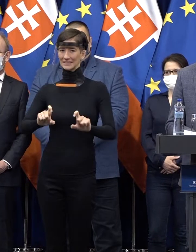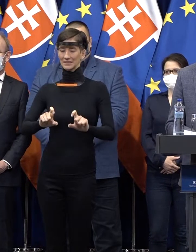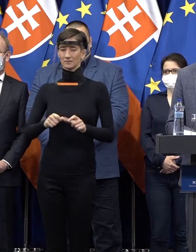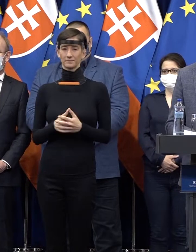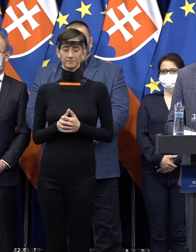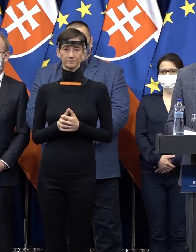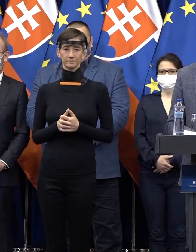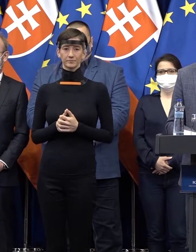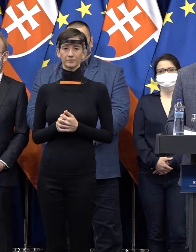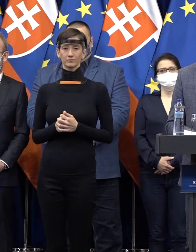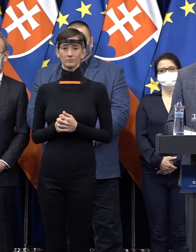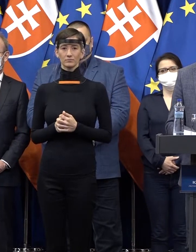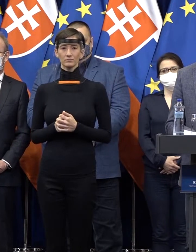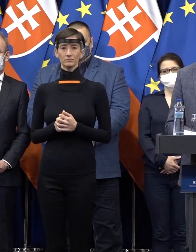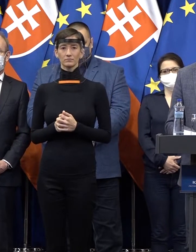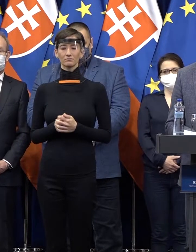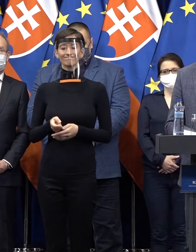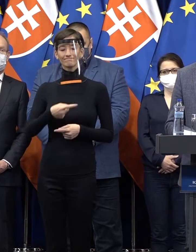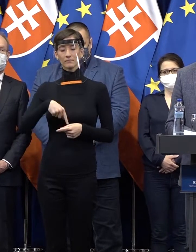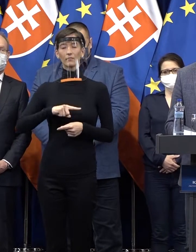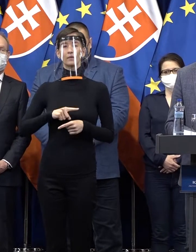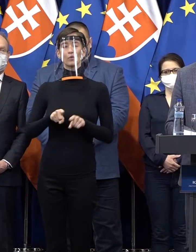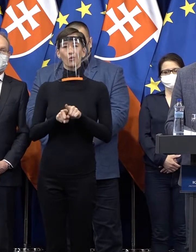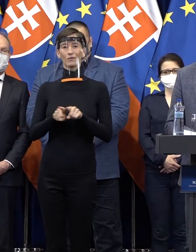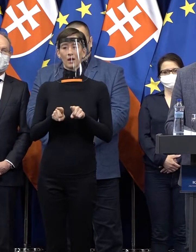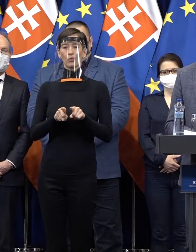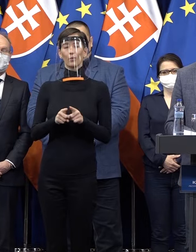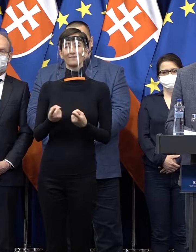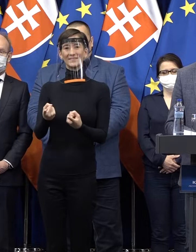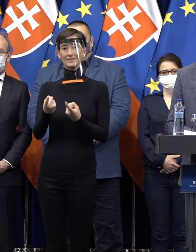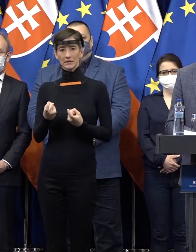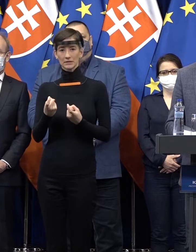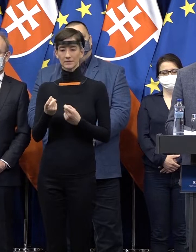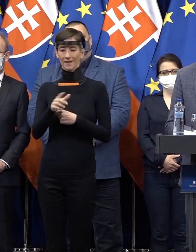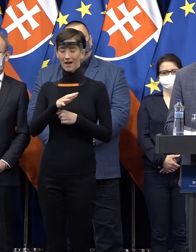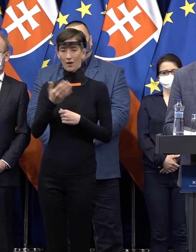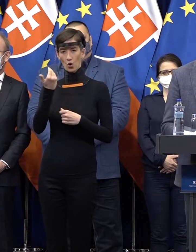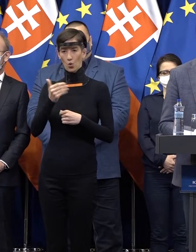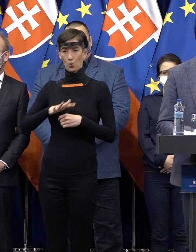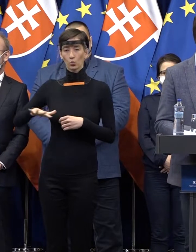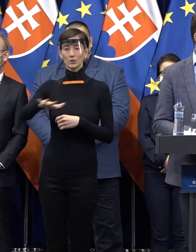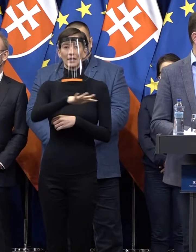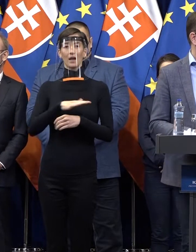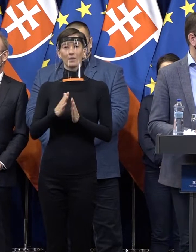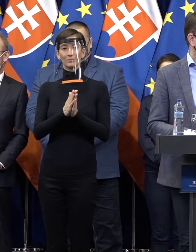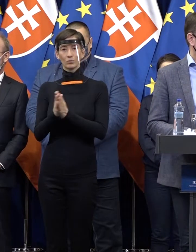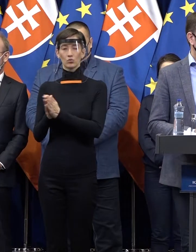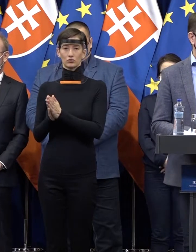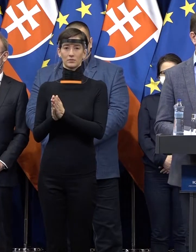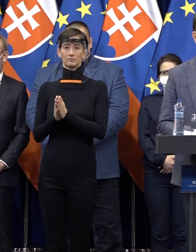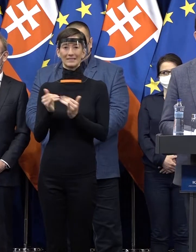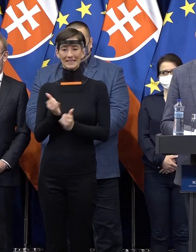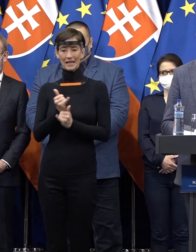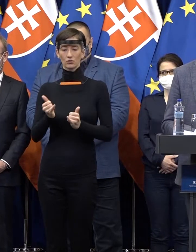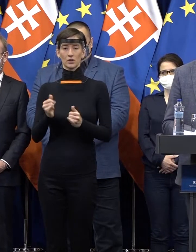rodinnými príslušníkmi. Vyzývame, ešte raz by som chcela povedať, vyzývame všetkých ľudí, aby zachovávali svoje zvyky